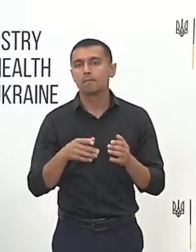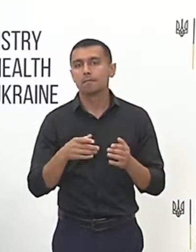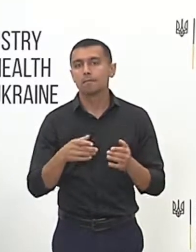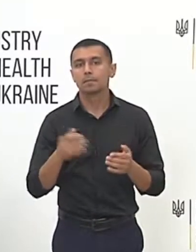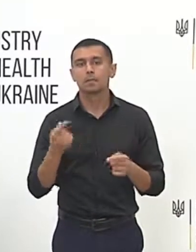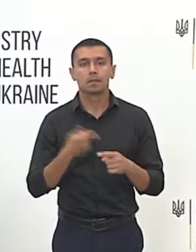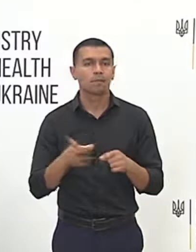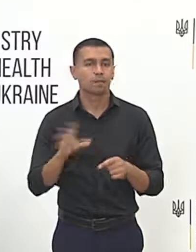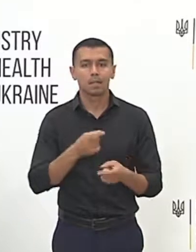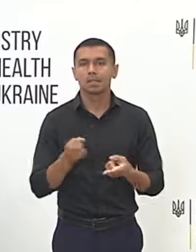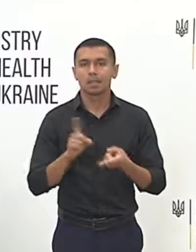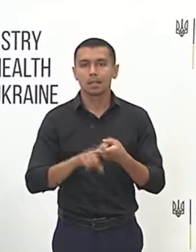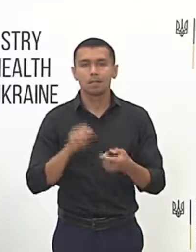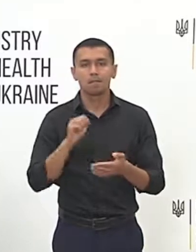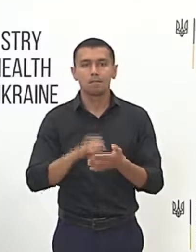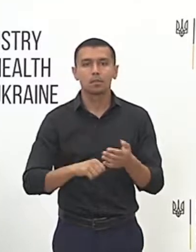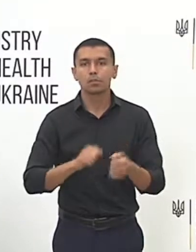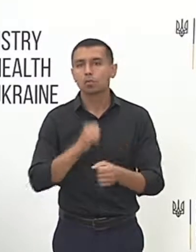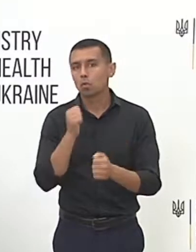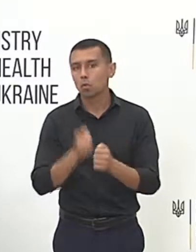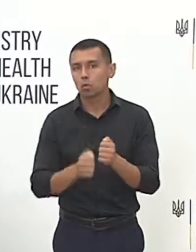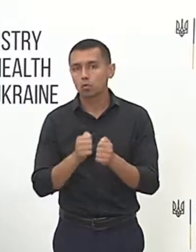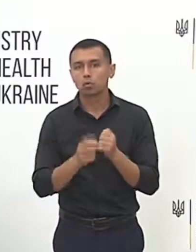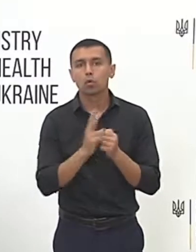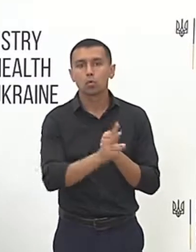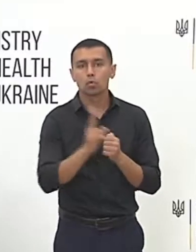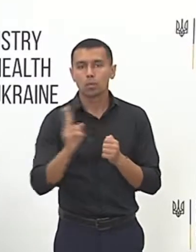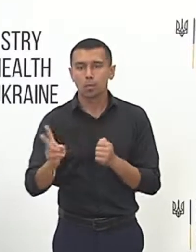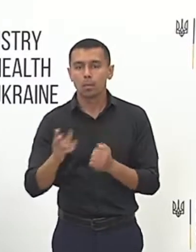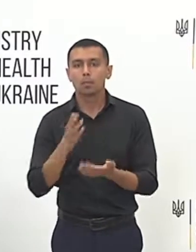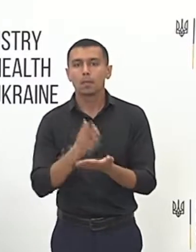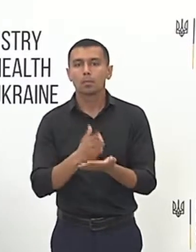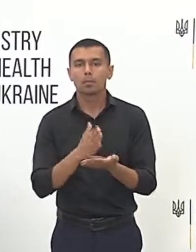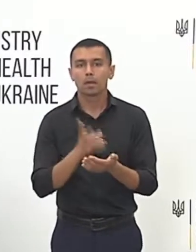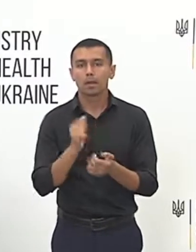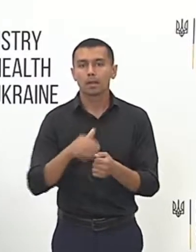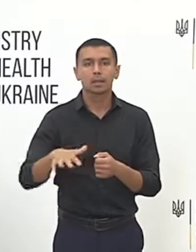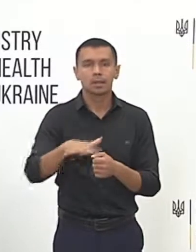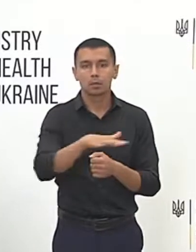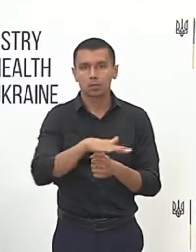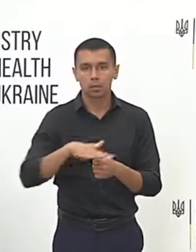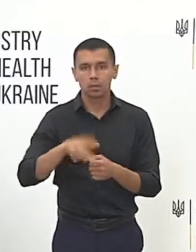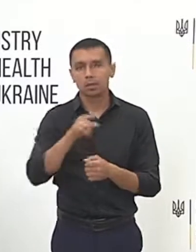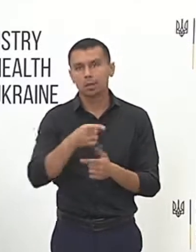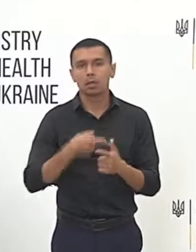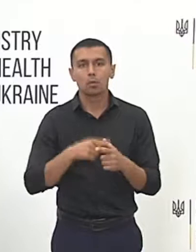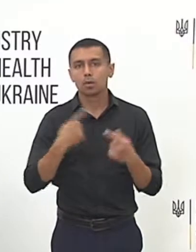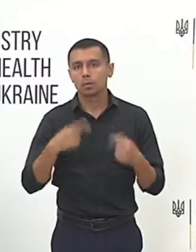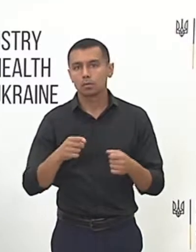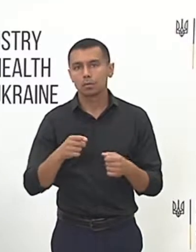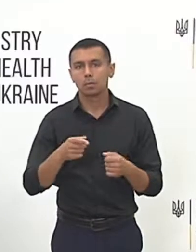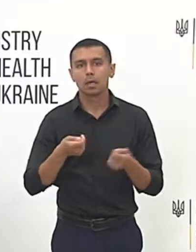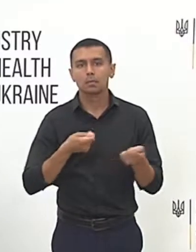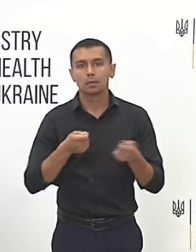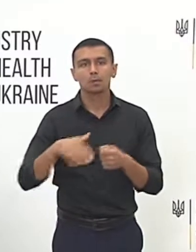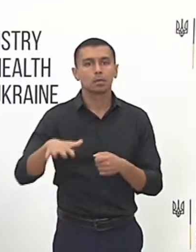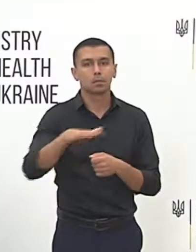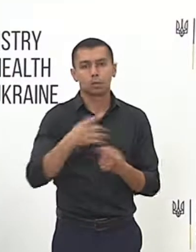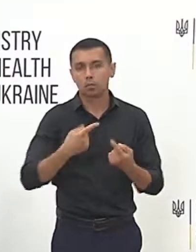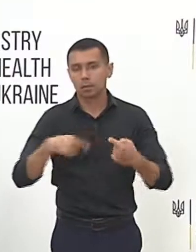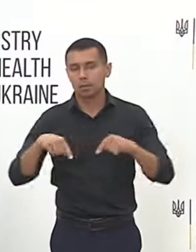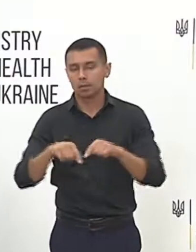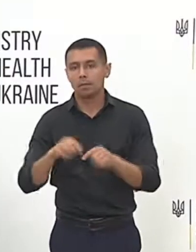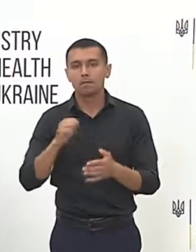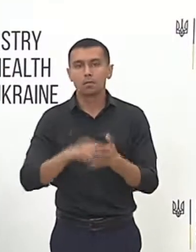визначені. І це все залежить від кожного, хто перебуває на території тієї чи іншої адміністративно-територіальної